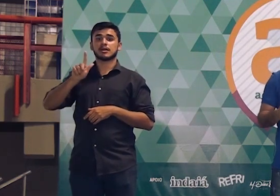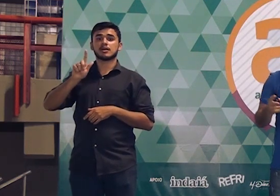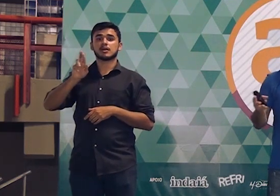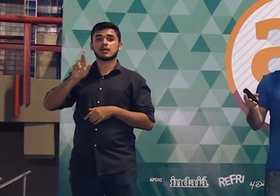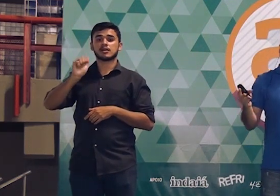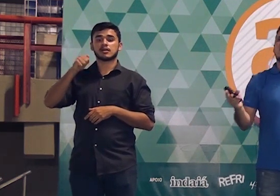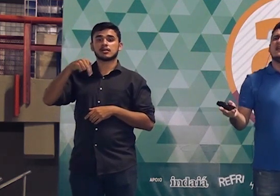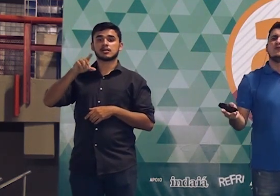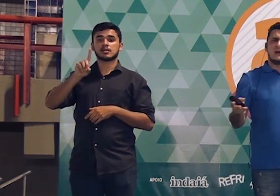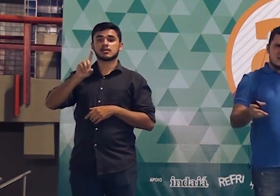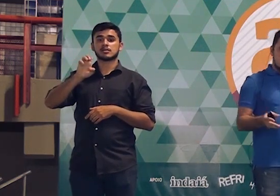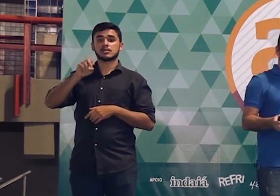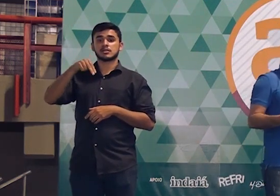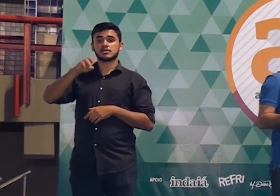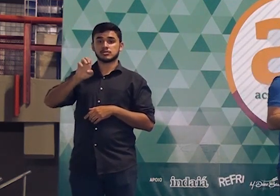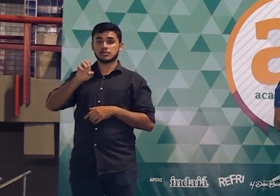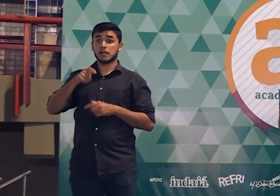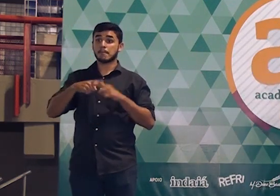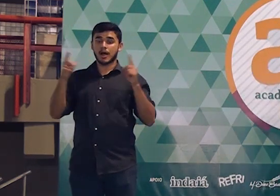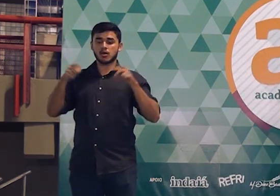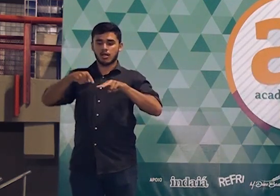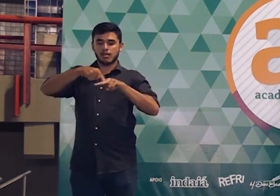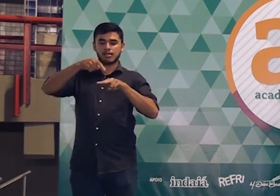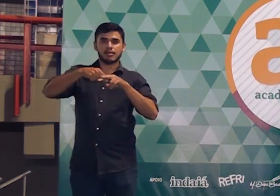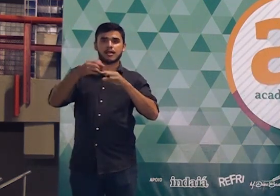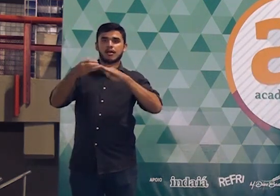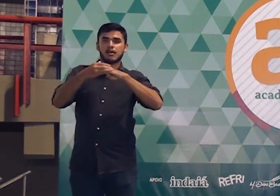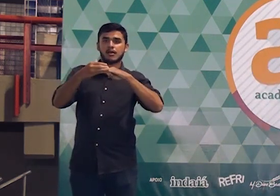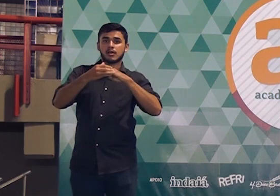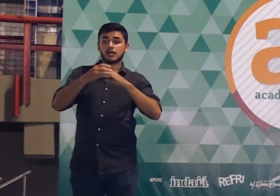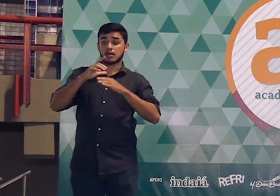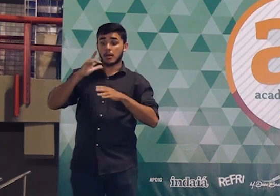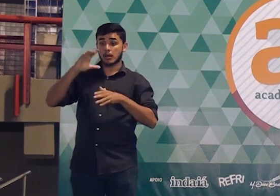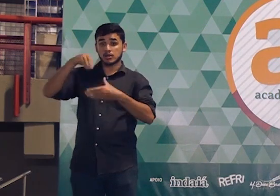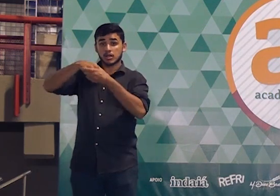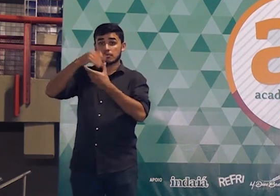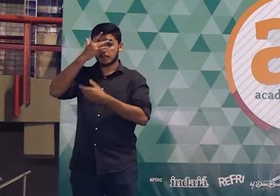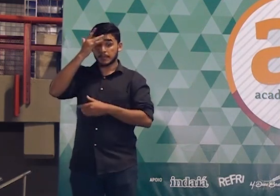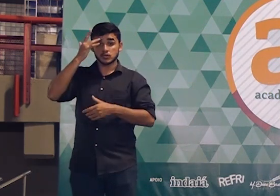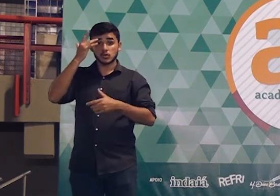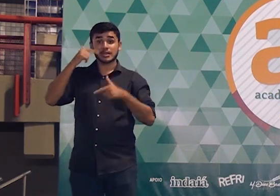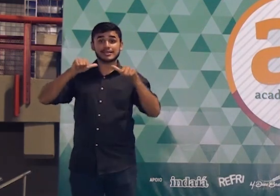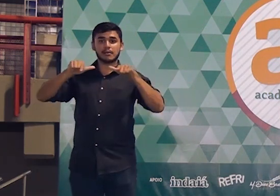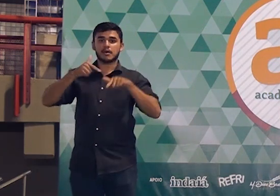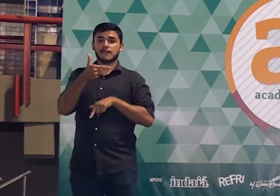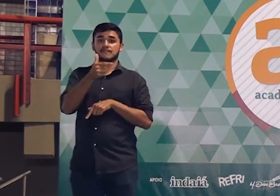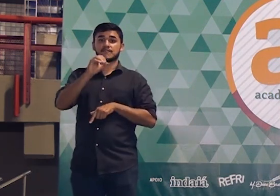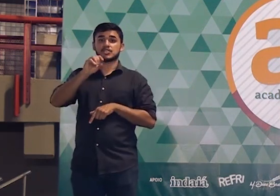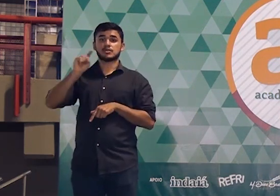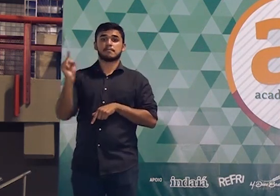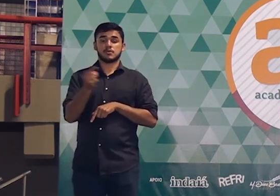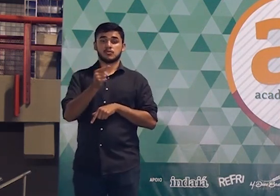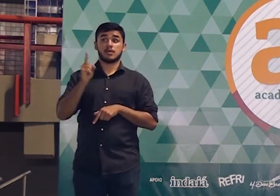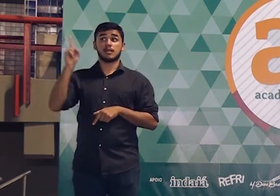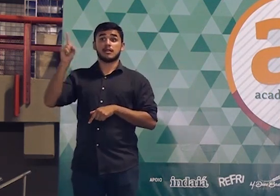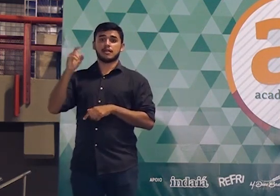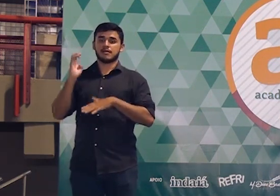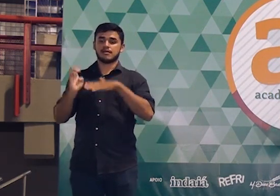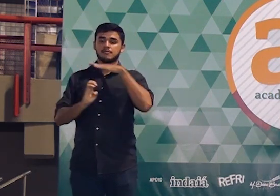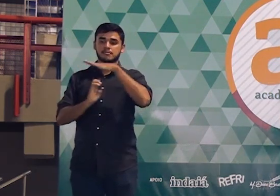Grendene, maior fábrica de calçados do Brasil, quase 20 mil empregados dentro da fábrica. E lá a Grendene sempre